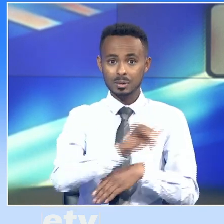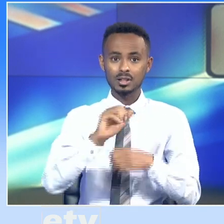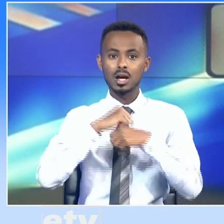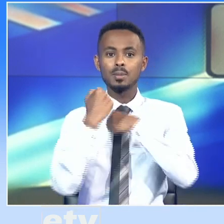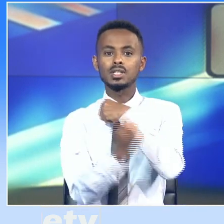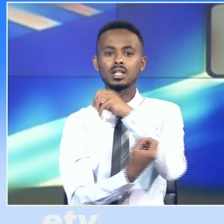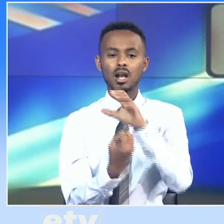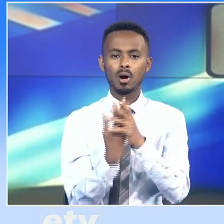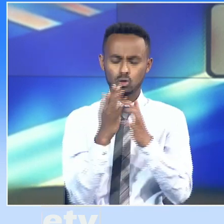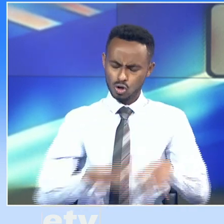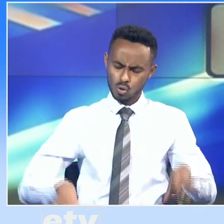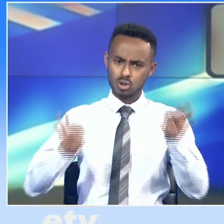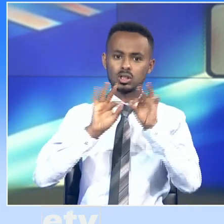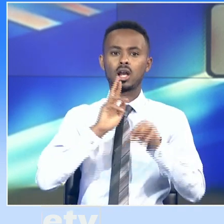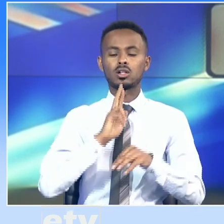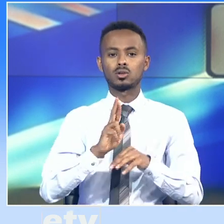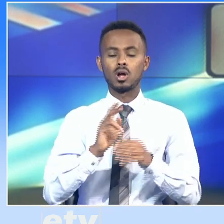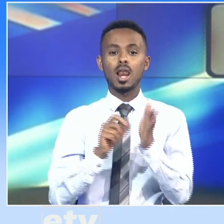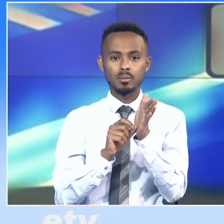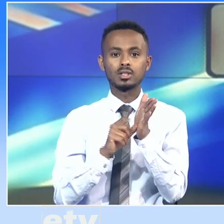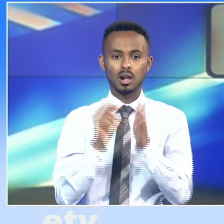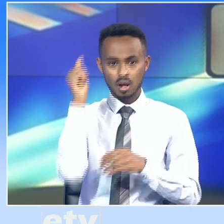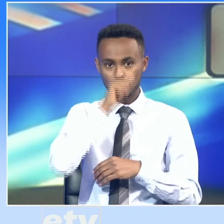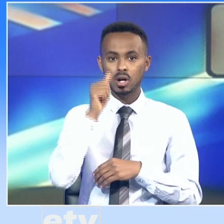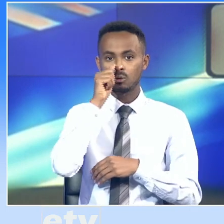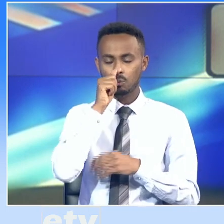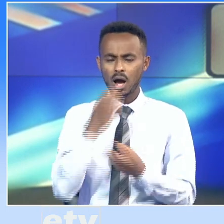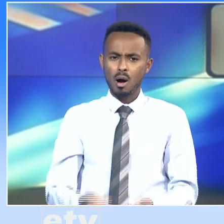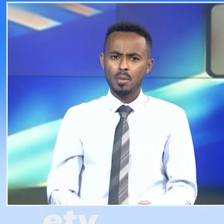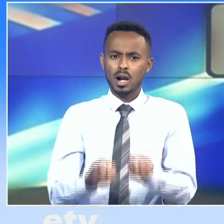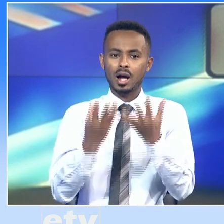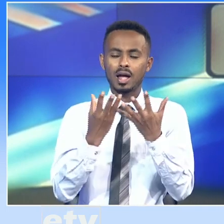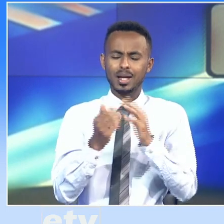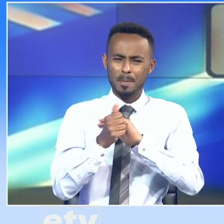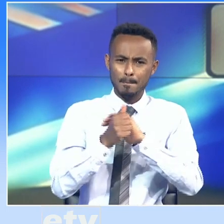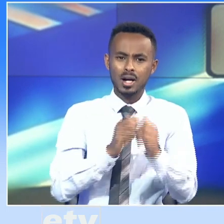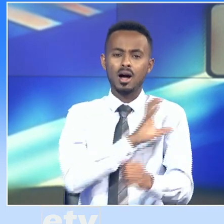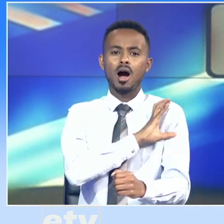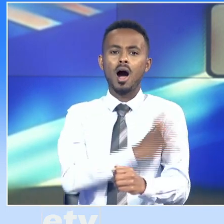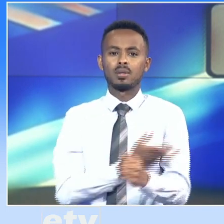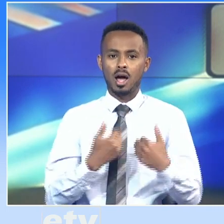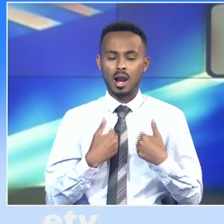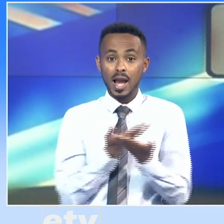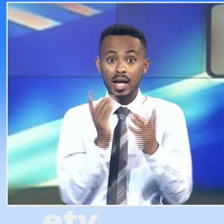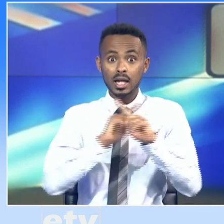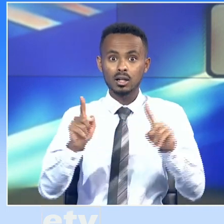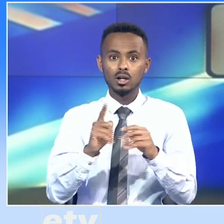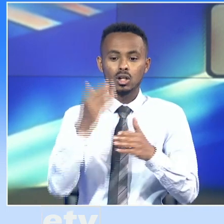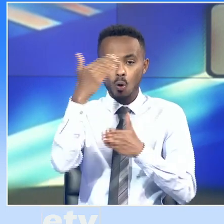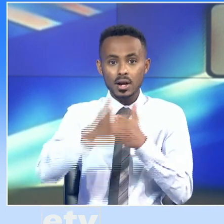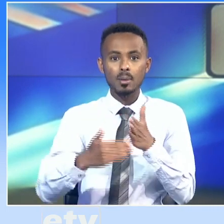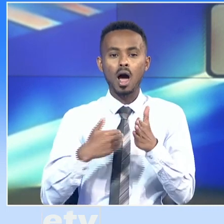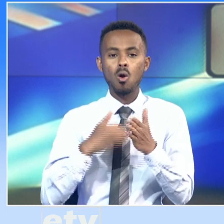መሰረተ ልማቶች ወሳኝ ናቸው። ለምሳሌ በኢትዮጵያ በርካታ እምቅ ሀብት አለ። ነገር ግን እንደ ወደብ